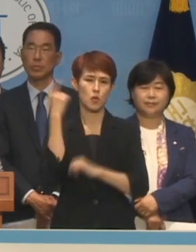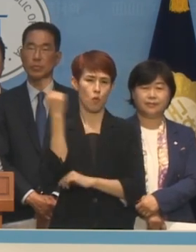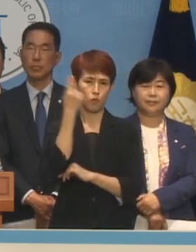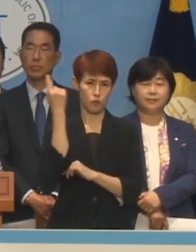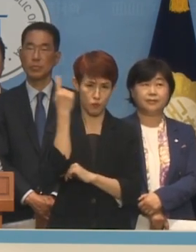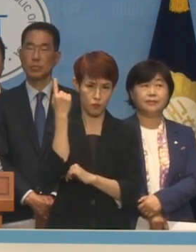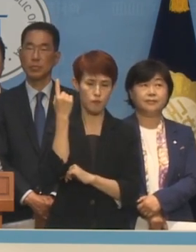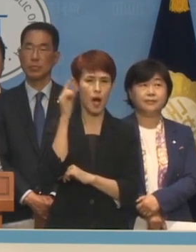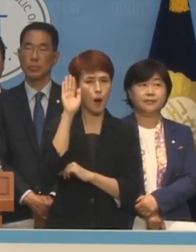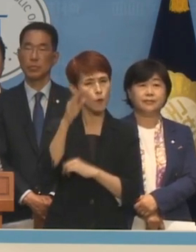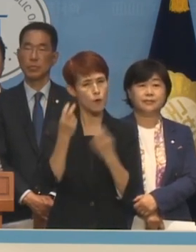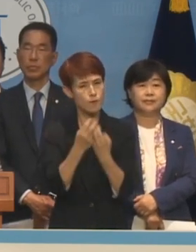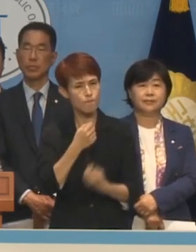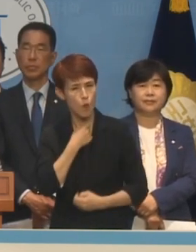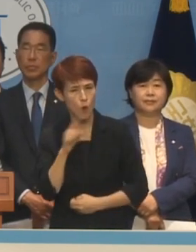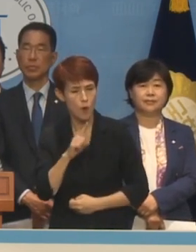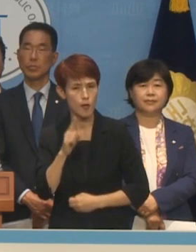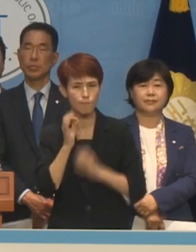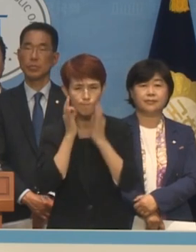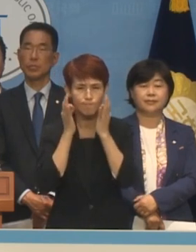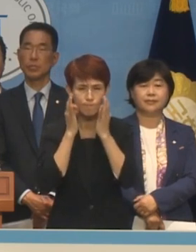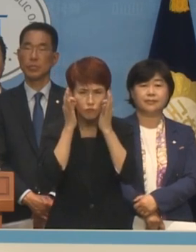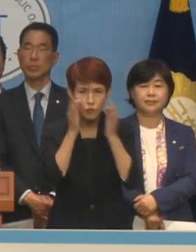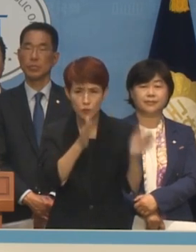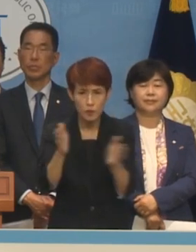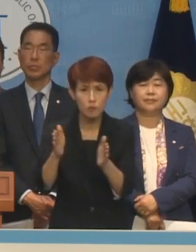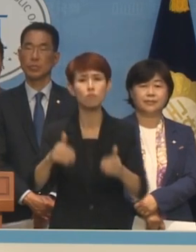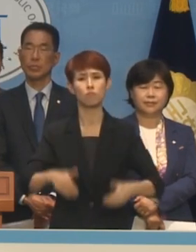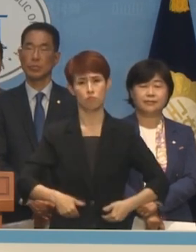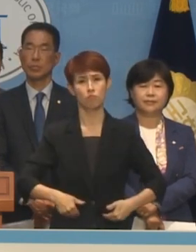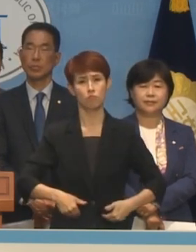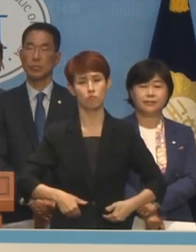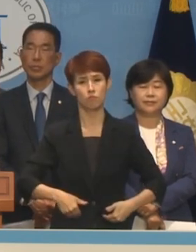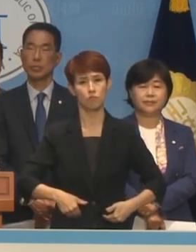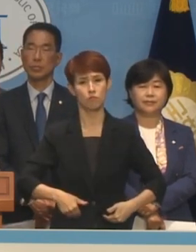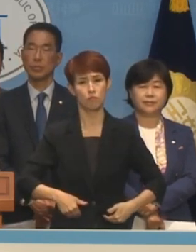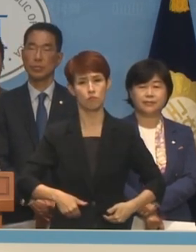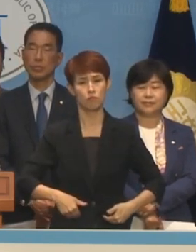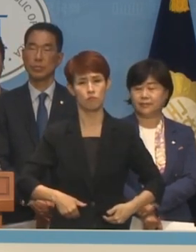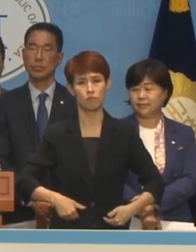비롯해서 무엇을 할 것인지 적극적인 방향을 마련하는 일입니다.